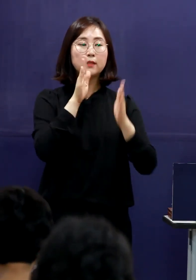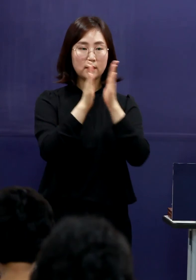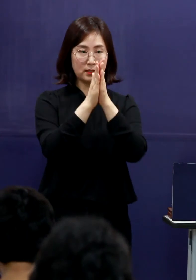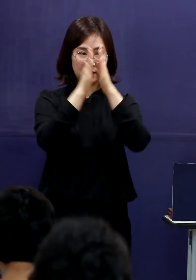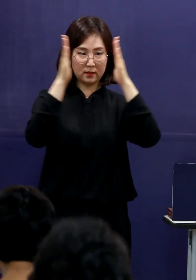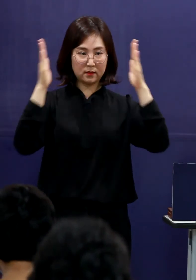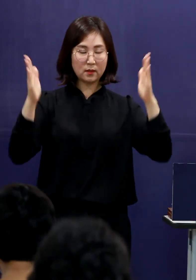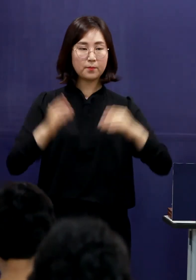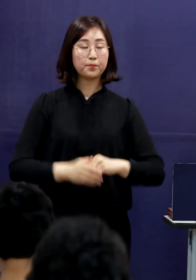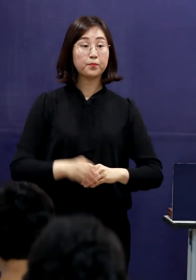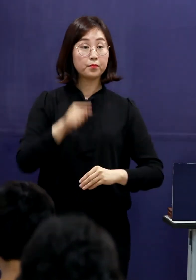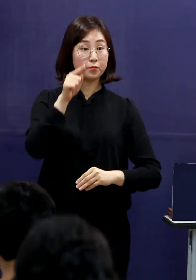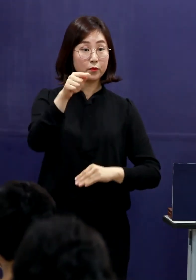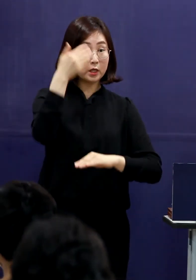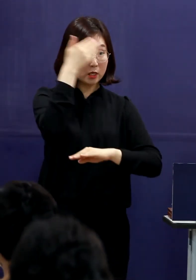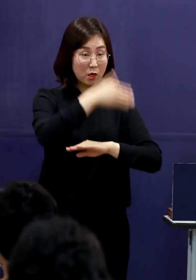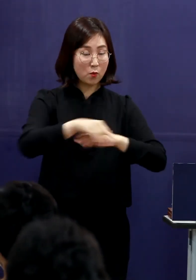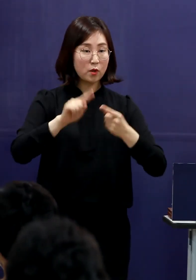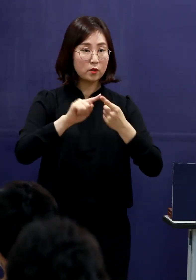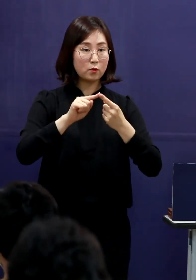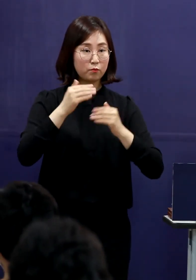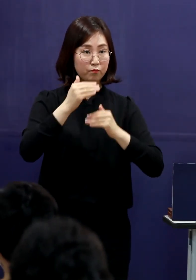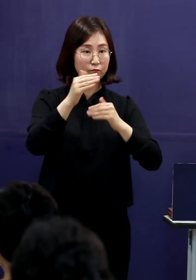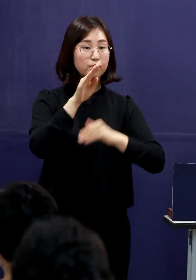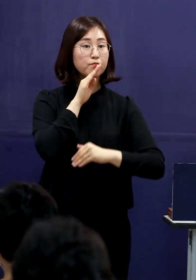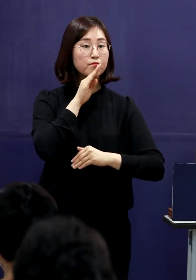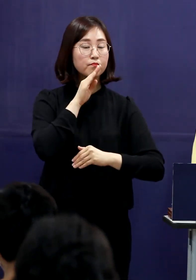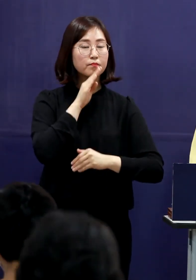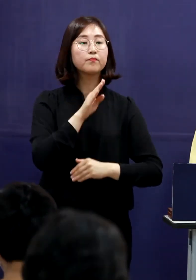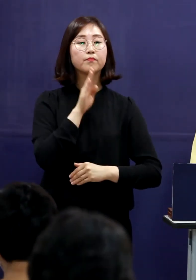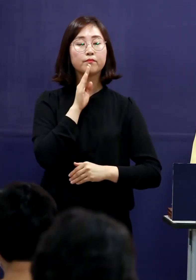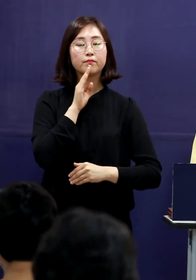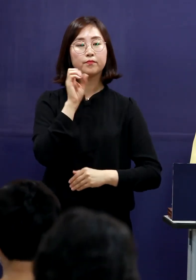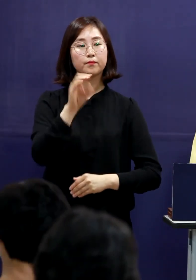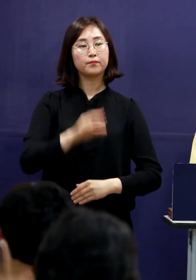진행이 되는 건지. 네, 그대로 진행이 됩니다.